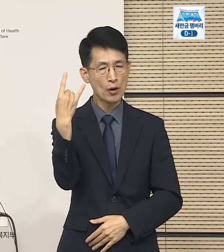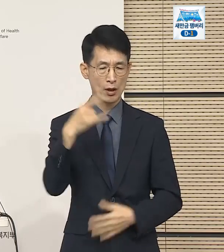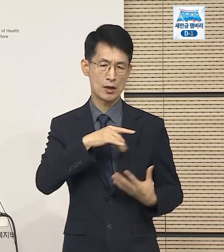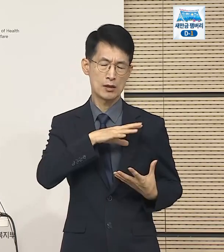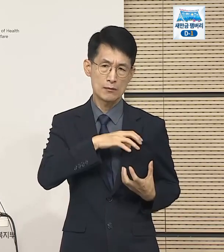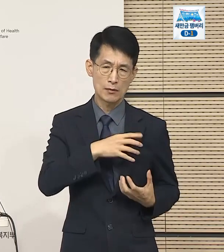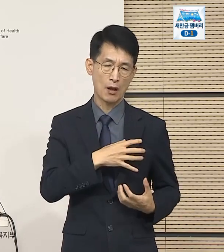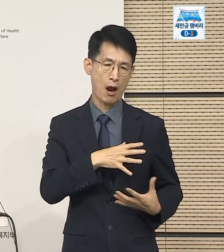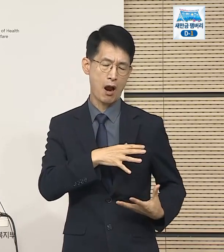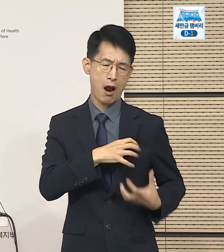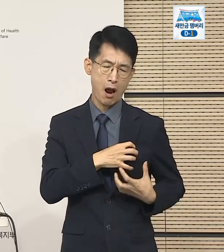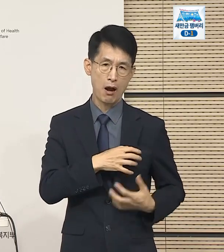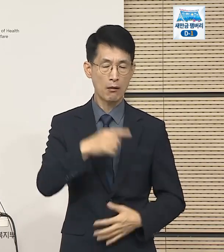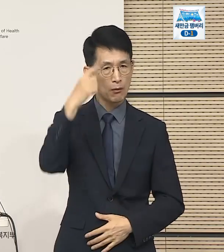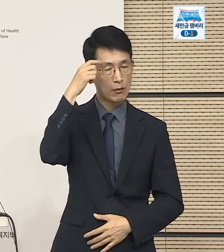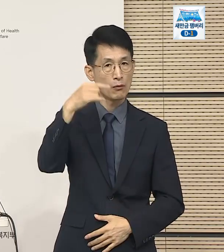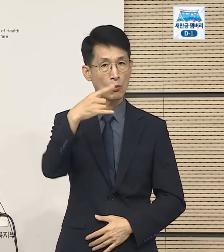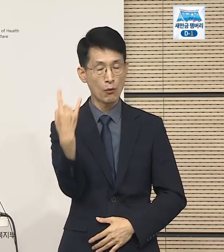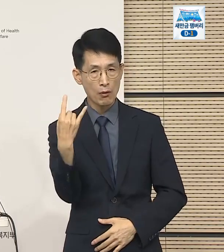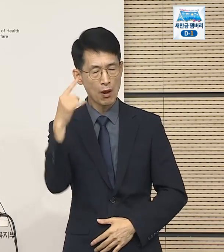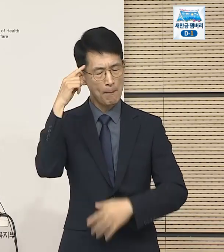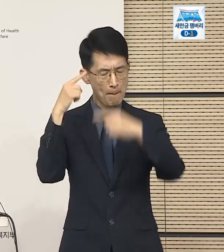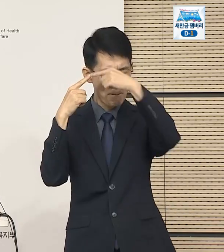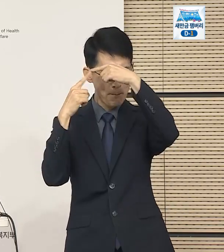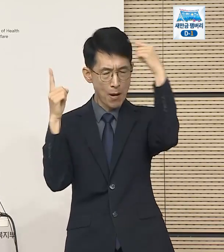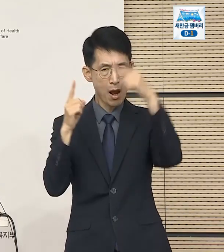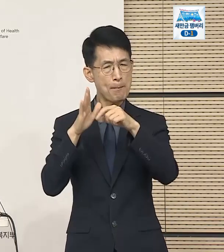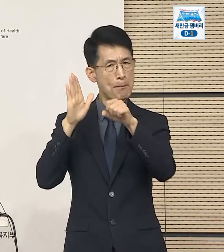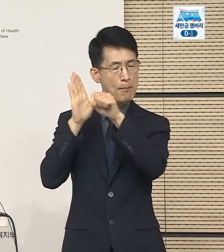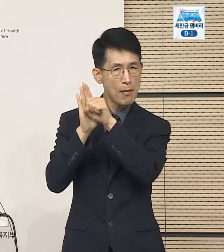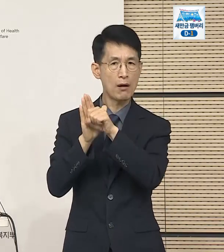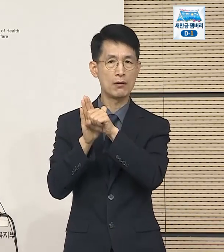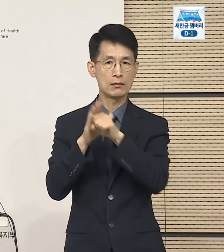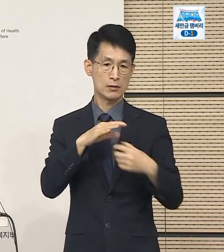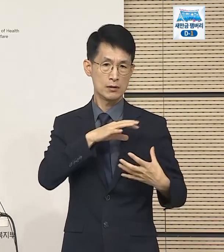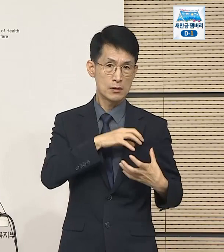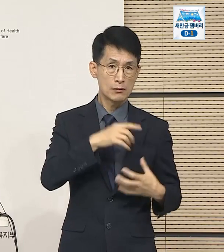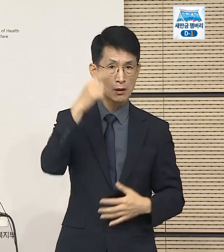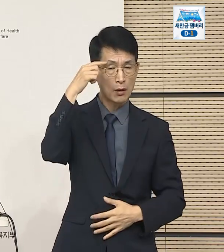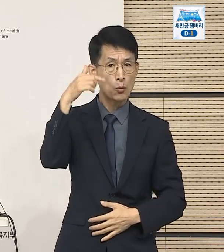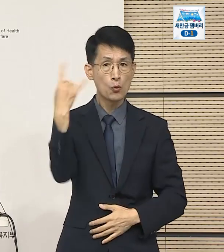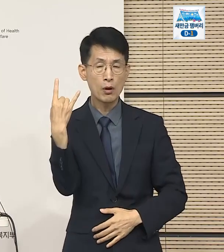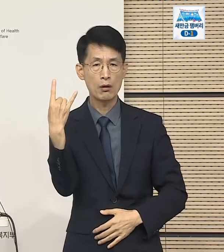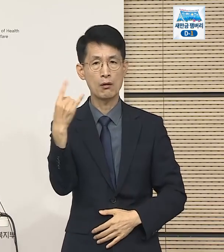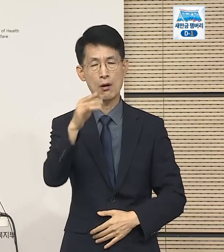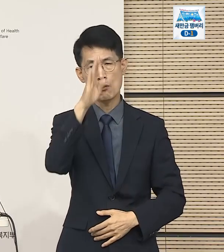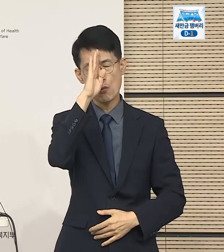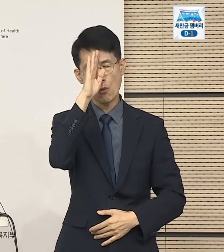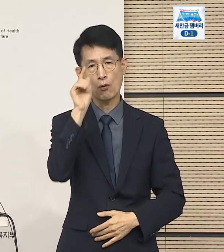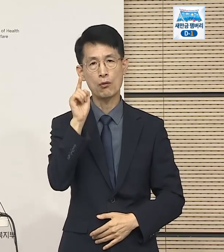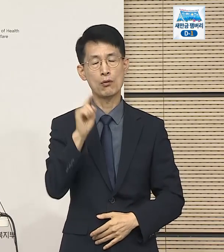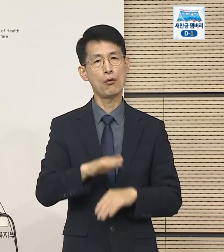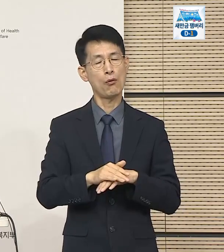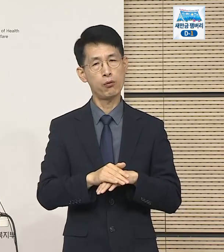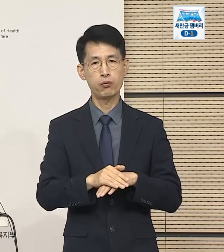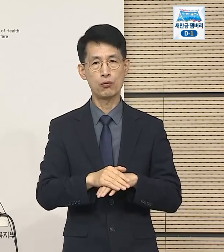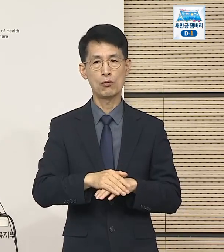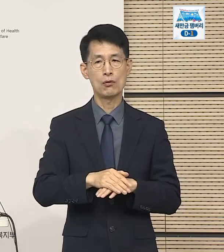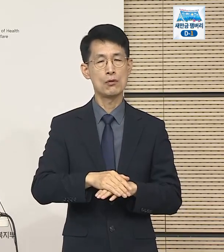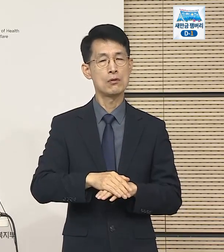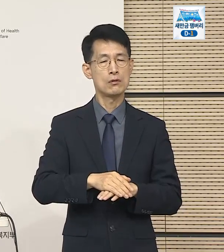심근경색증 뇌경색 뇌출혈 등 심장과 뇌의 혈관에 발생하는 질환으로 중증도와